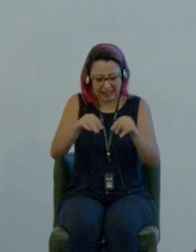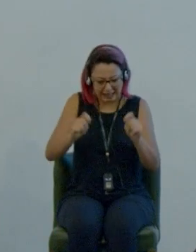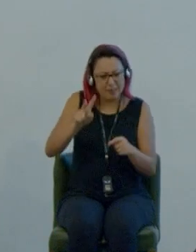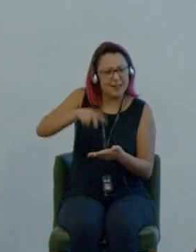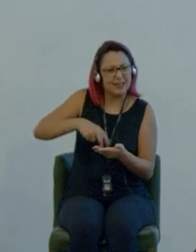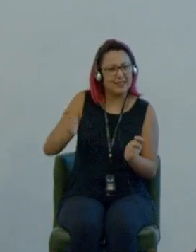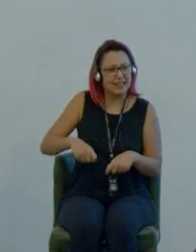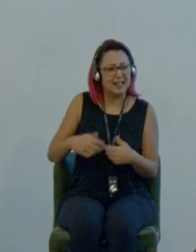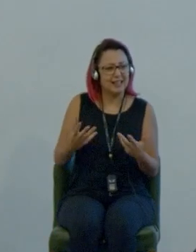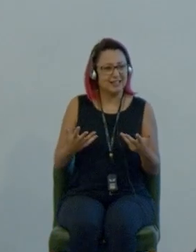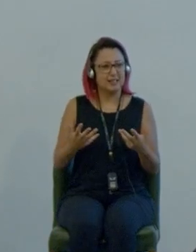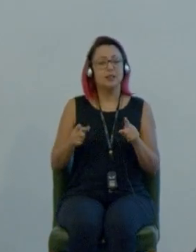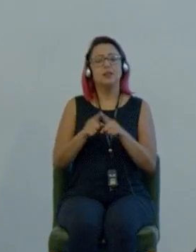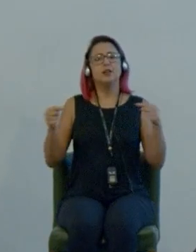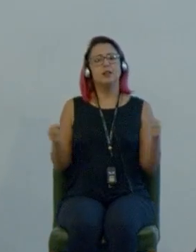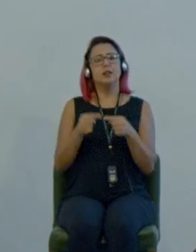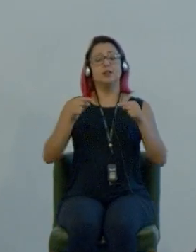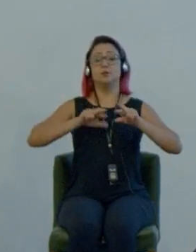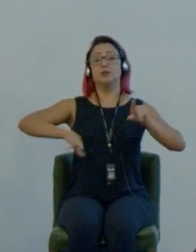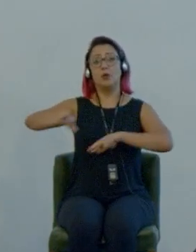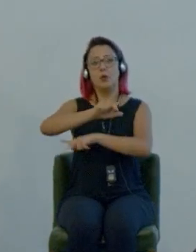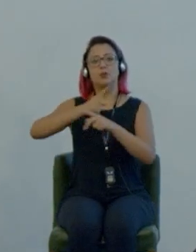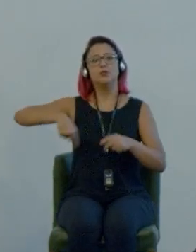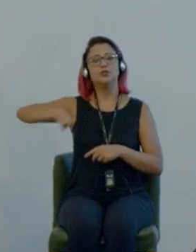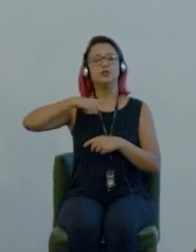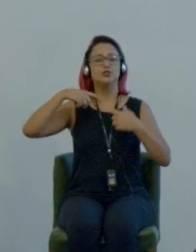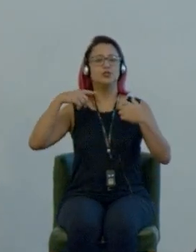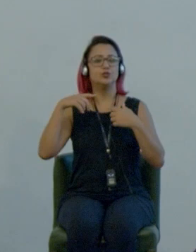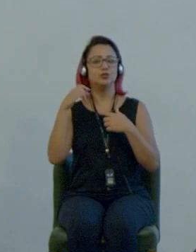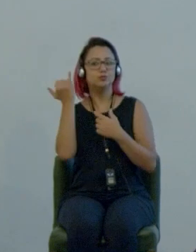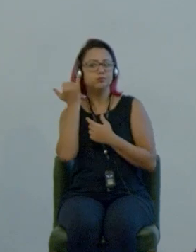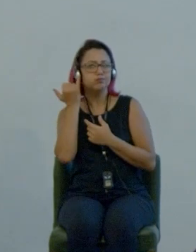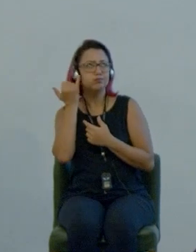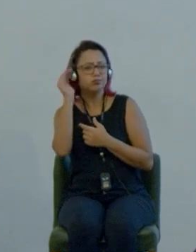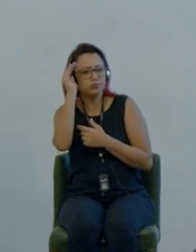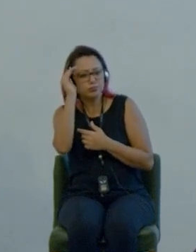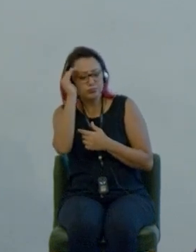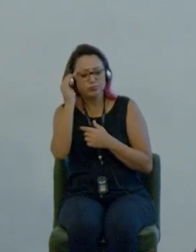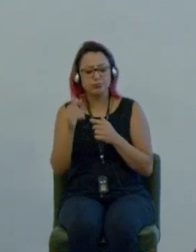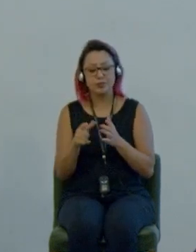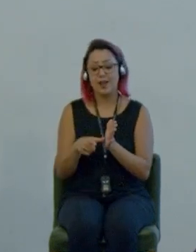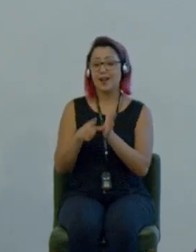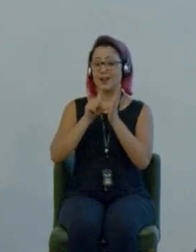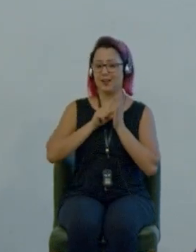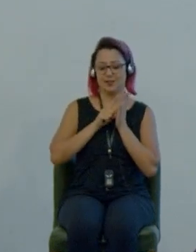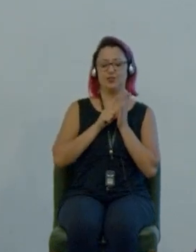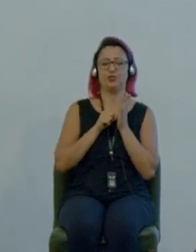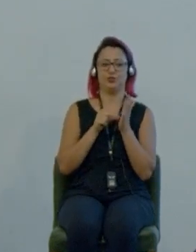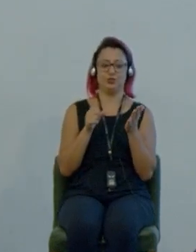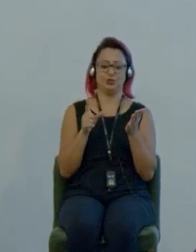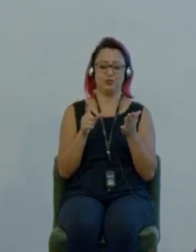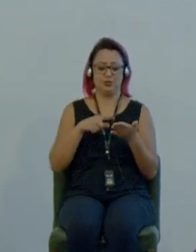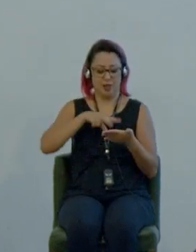choses qu'on entend, c'est-à-dire... on en parlait juste avant, ça veut dire quoi d'écrire un paysage, par exemple? Ça veut dire quoi de lire un